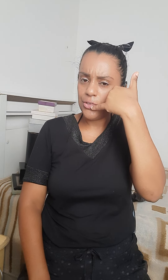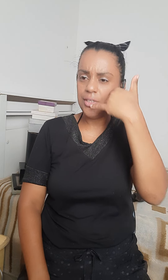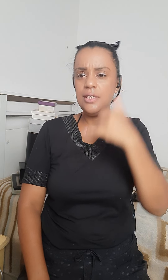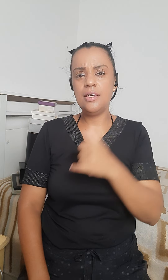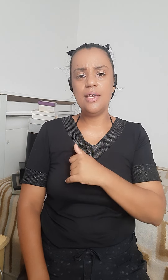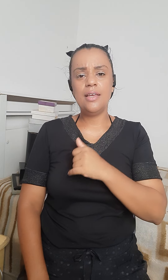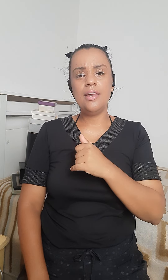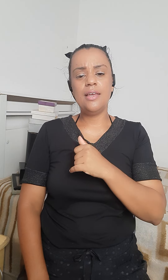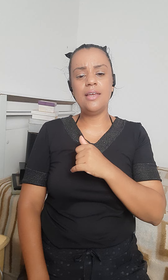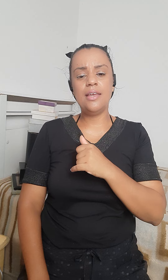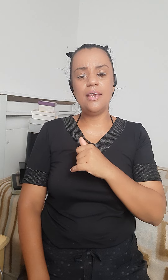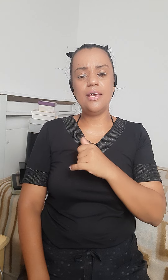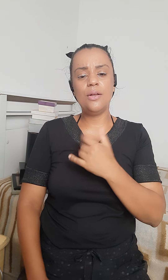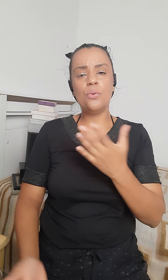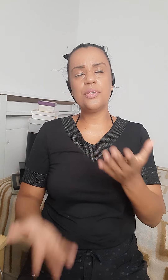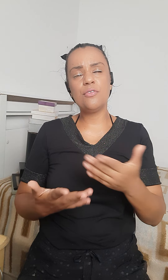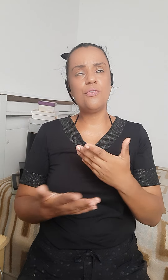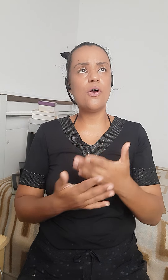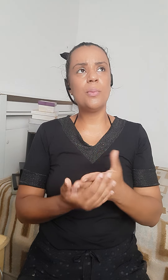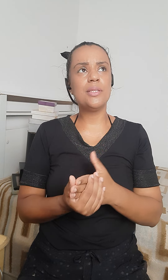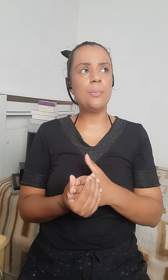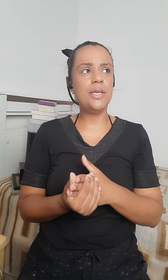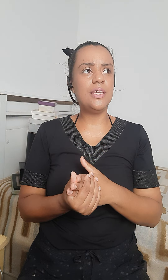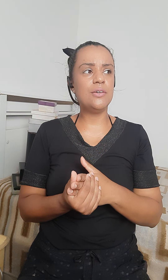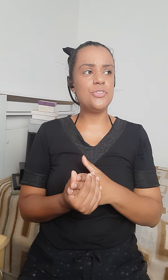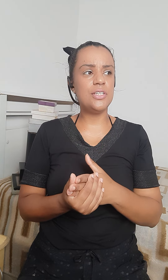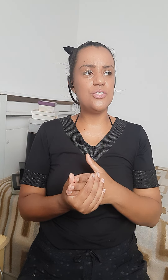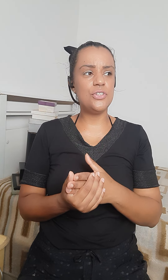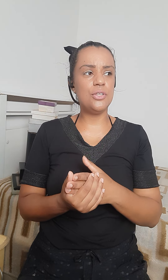telefone. Outra forma também que eu tinha dito,